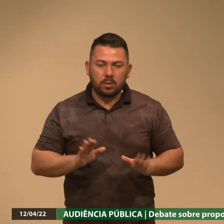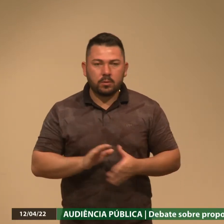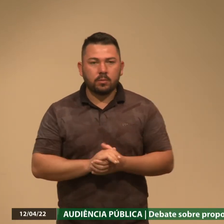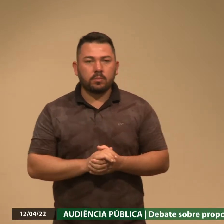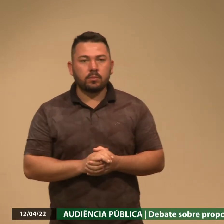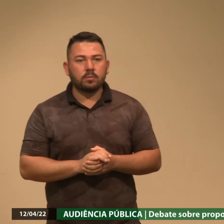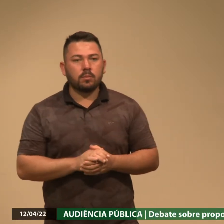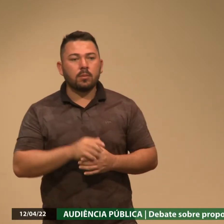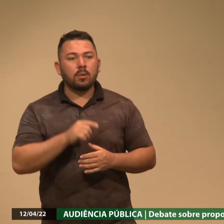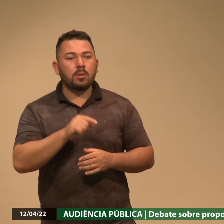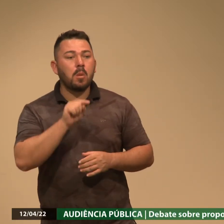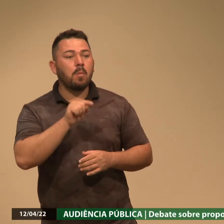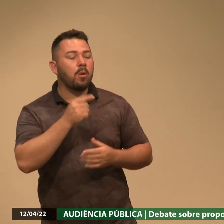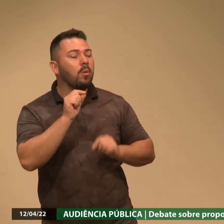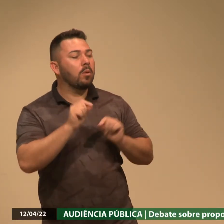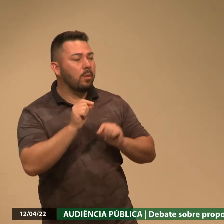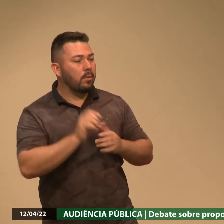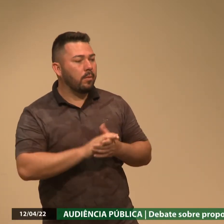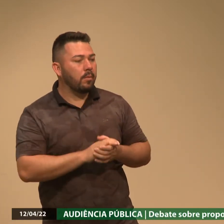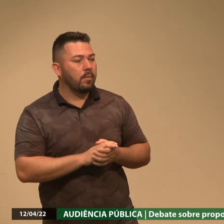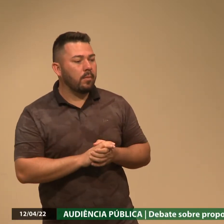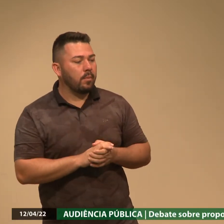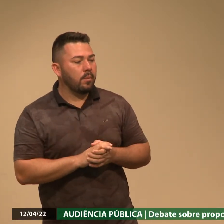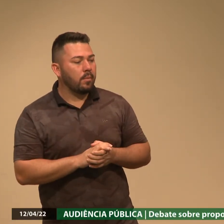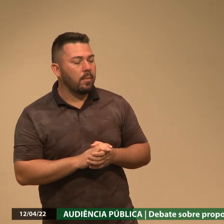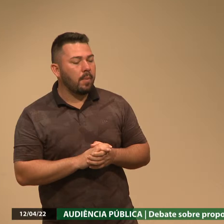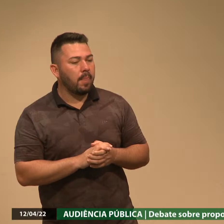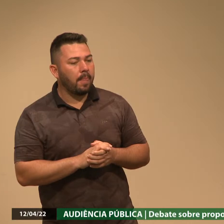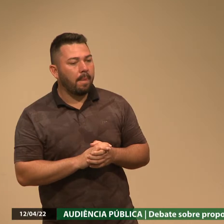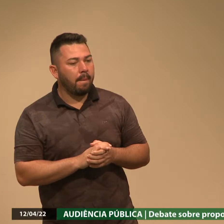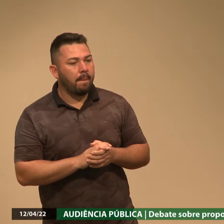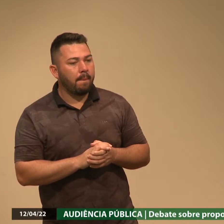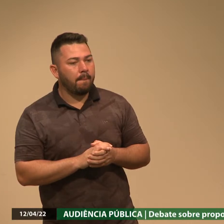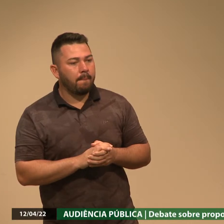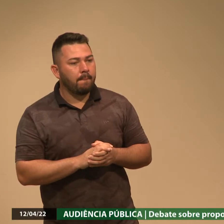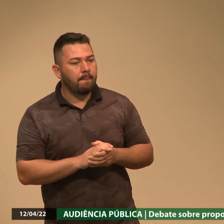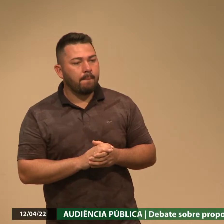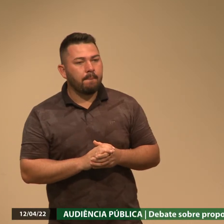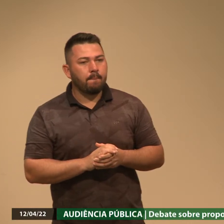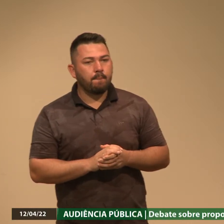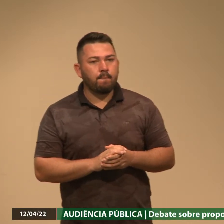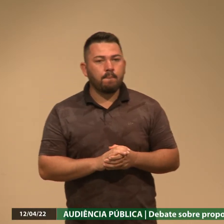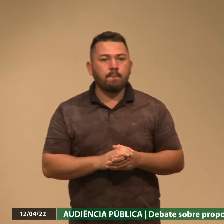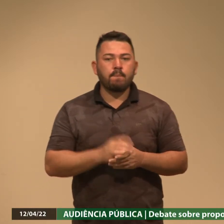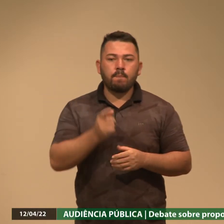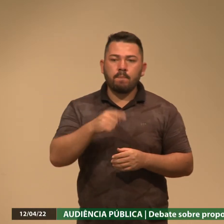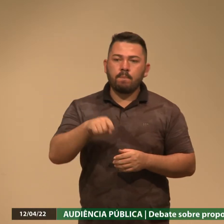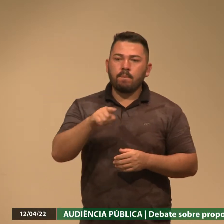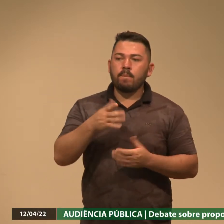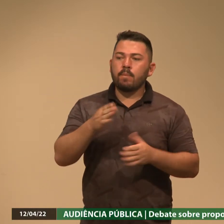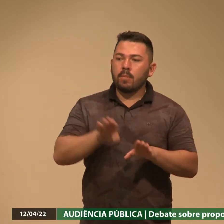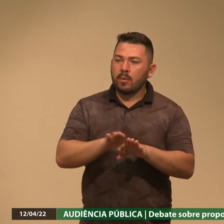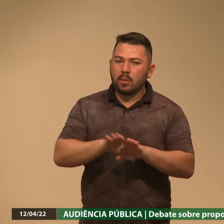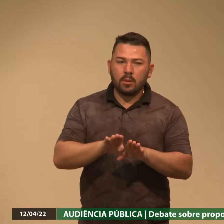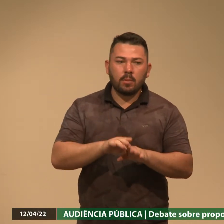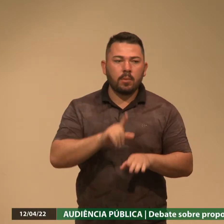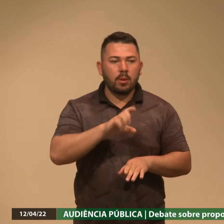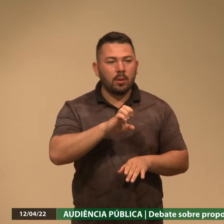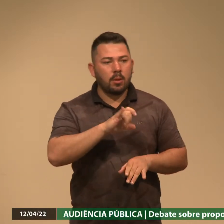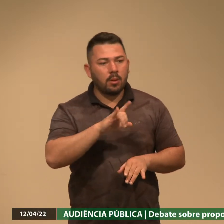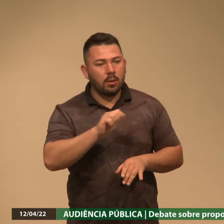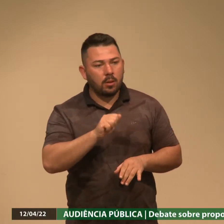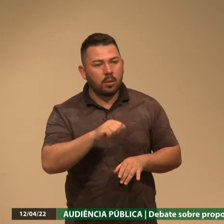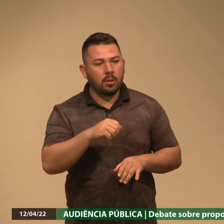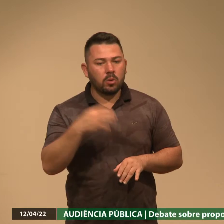nesse ponto é bem claro dessa forma bom e você também Leila falou daqui nós Hoje nós estamos